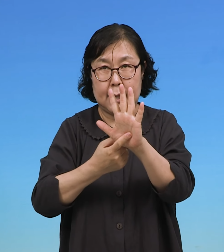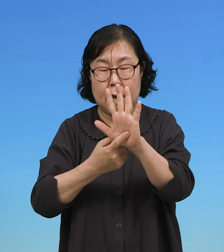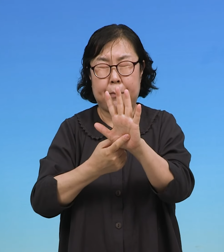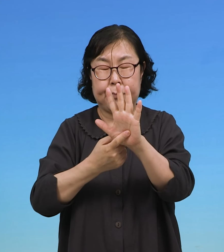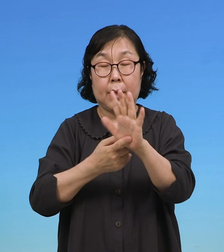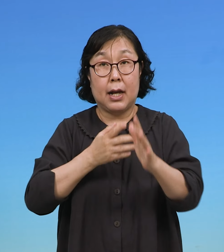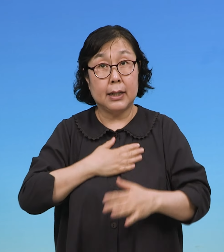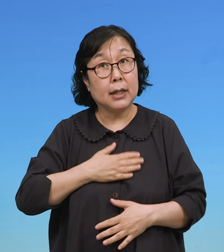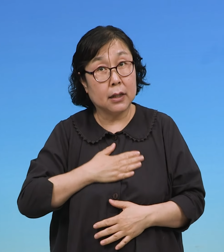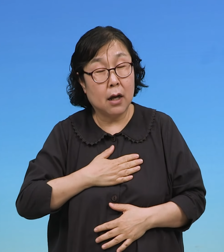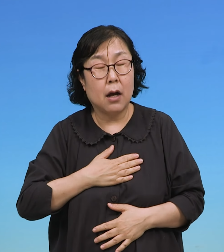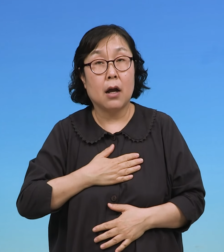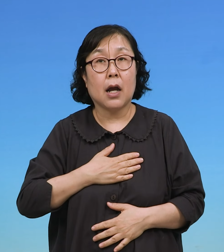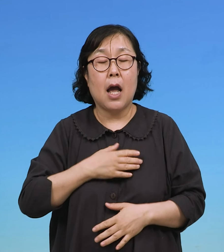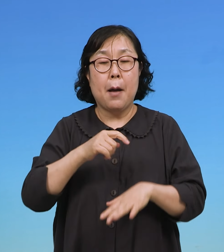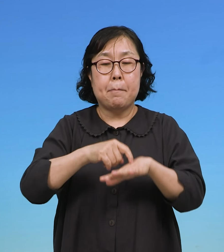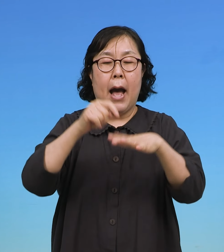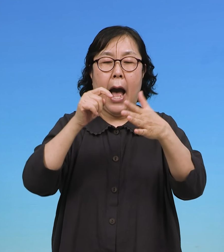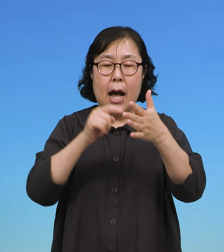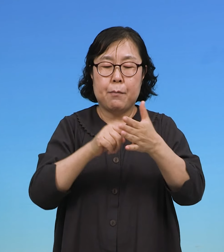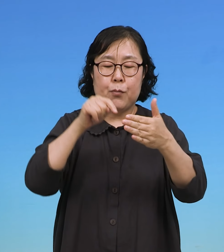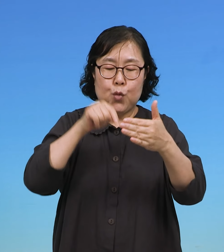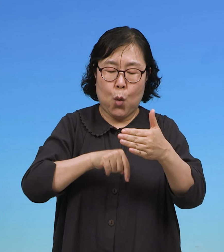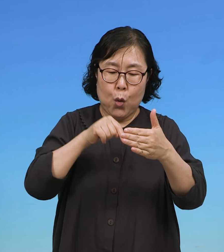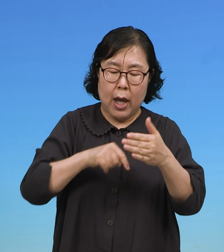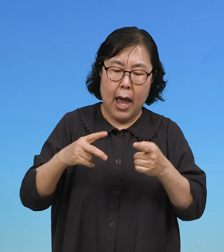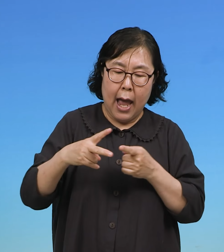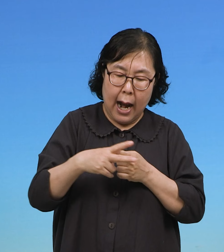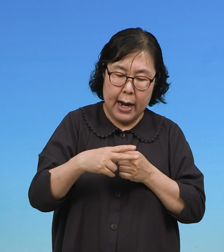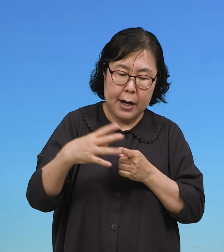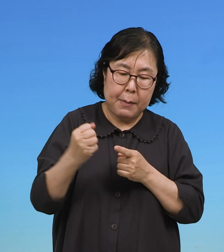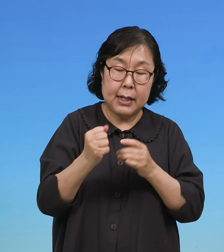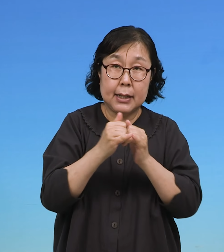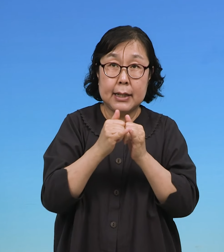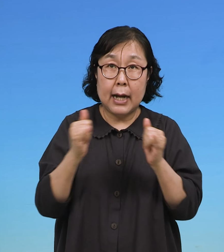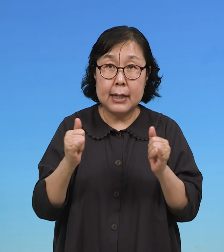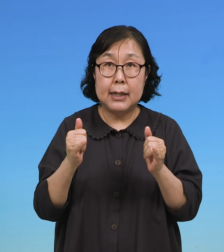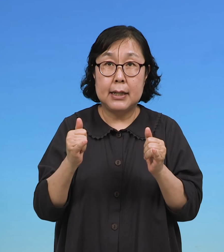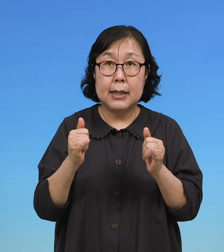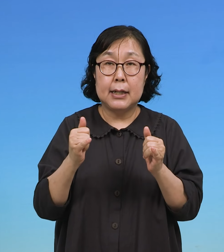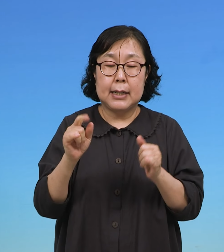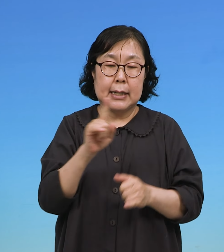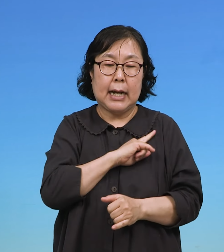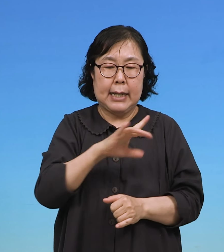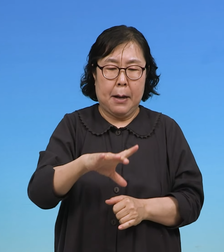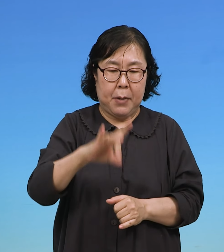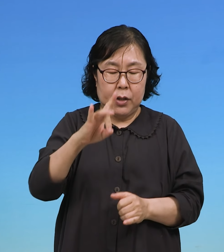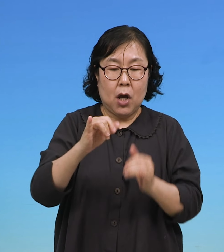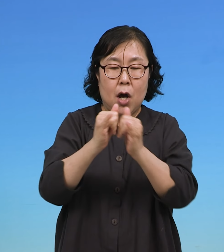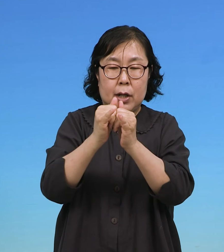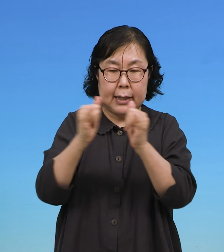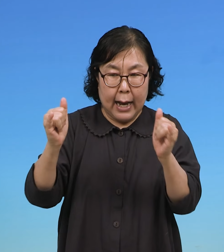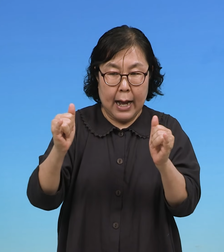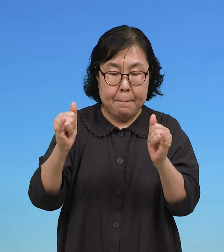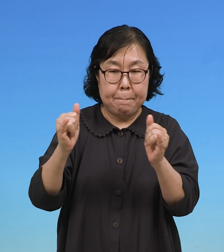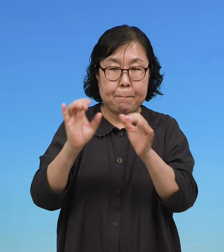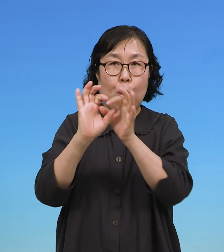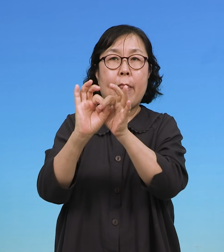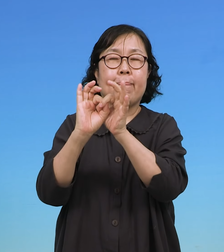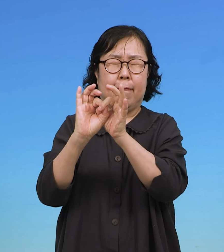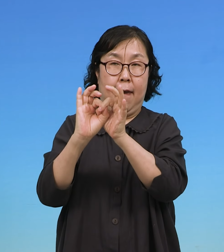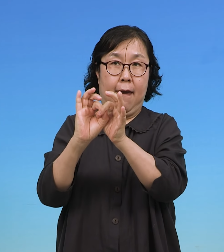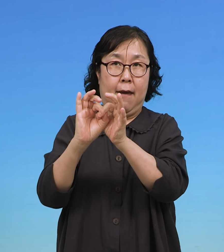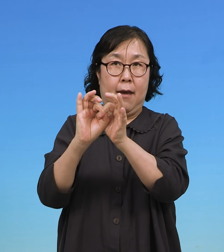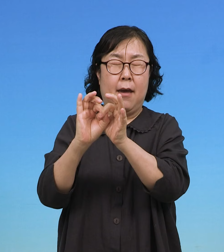이제 정리하기를, 마음의 할례를 받은 자는 제일 먼저 대인 관계에서 나타난다.